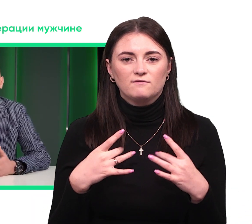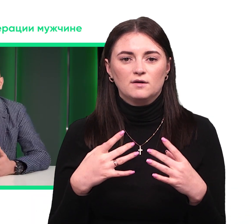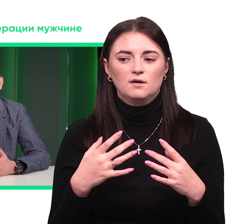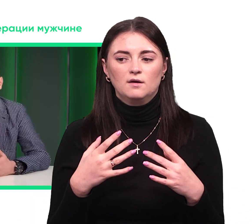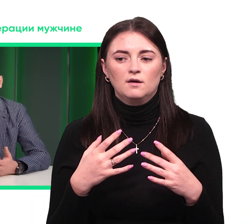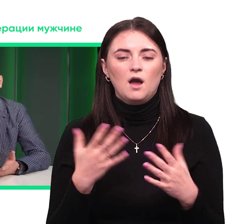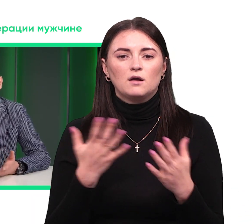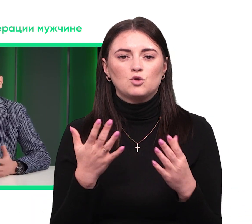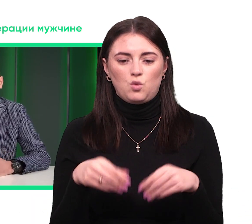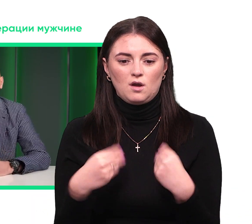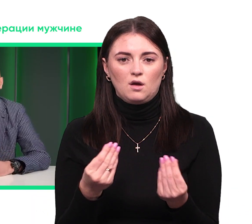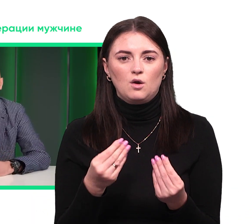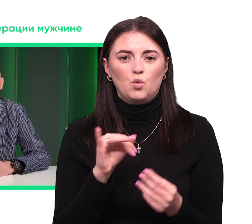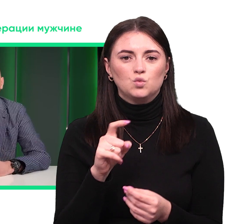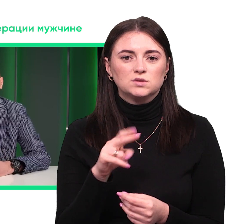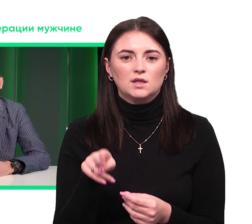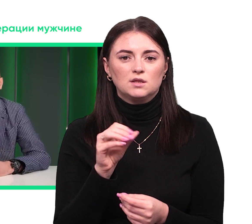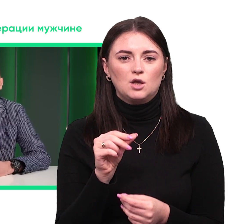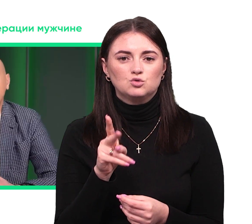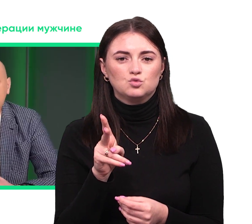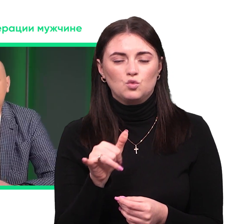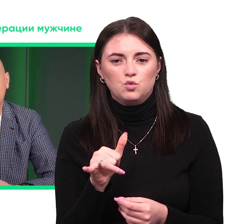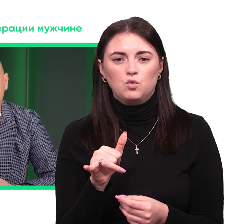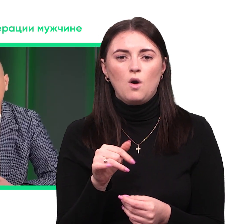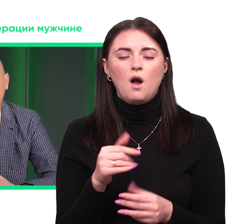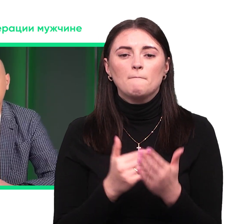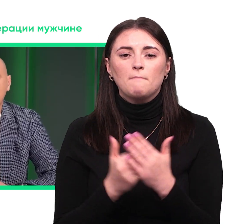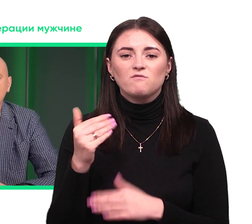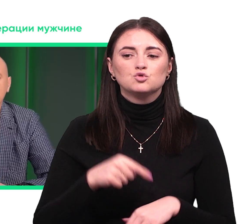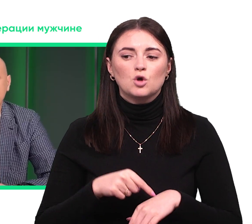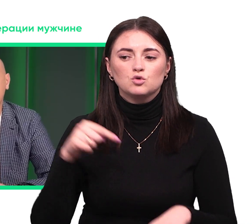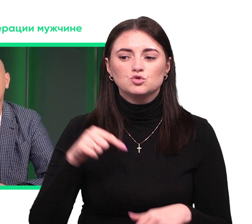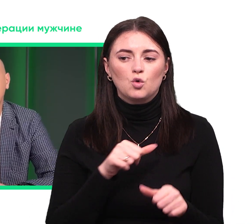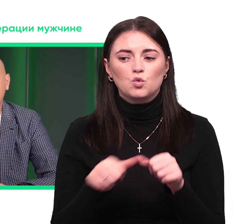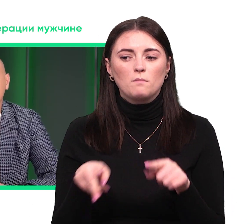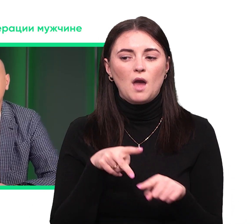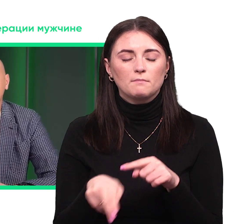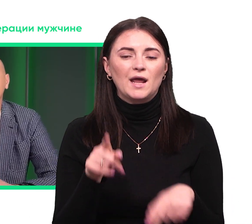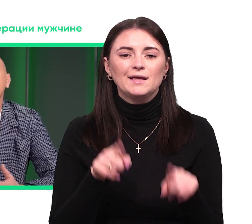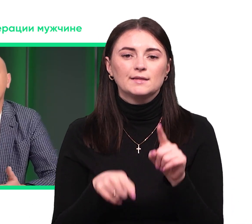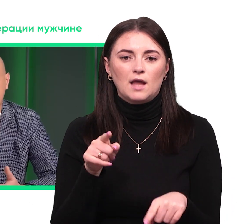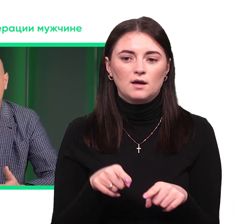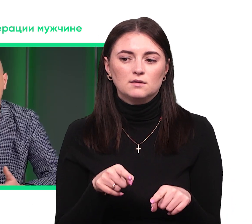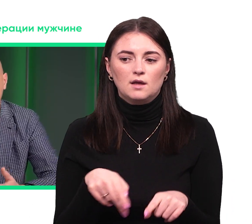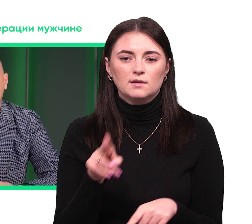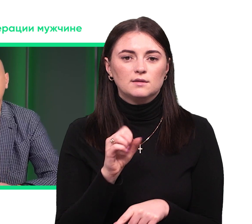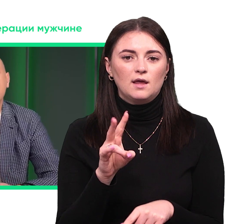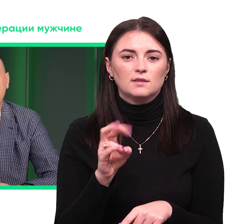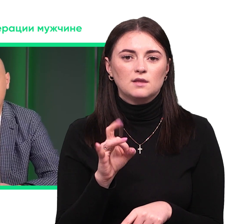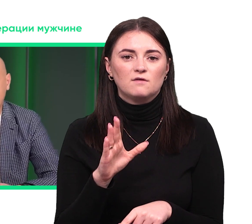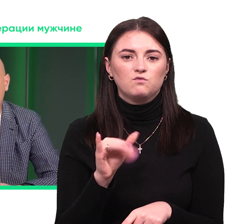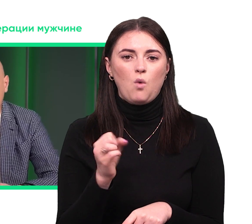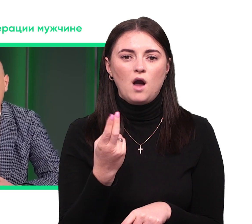иннервируют уздечку, головку полового члена. Поэтому при повышенной чувствительности, кроме обрезания, иногда производят денервацию. Как